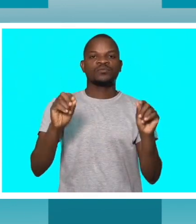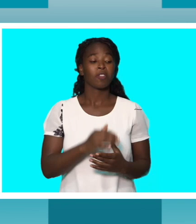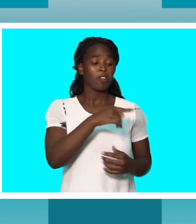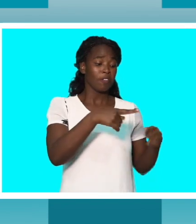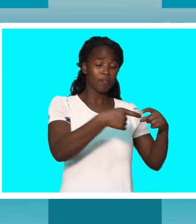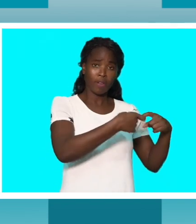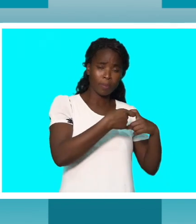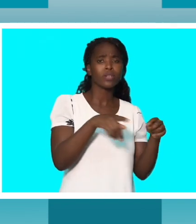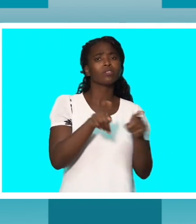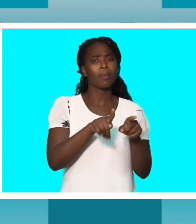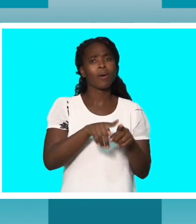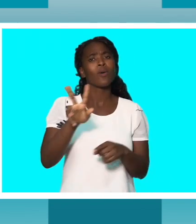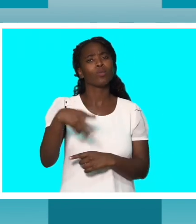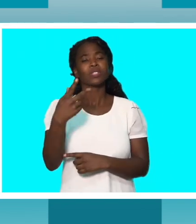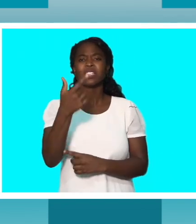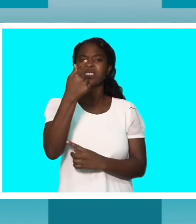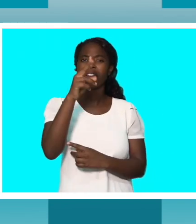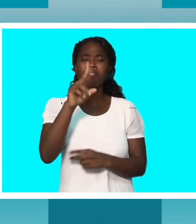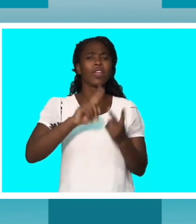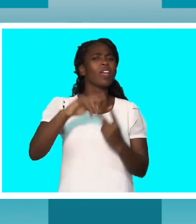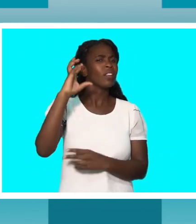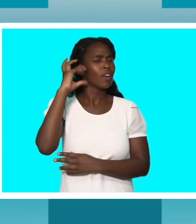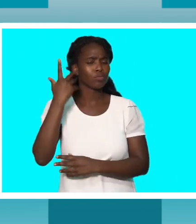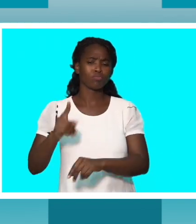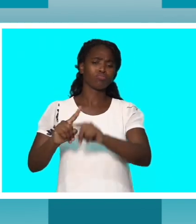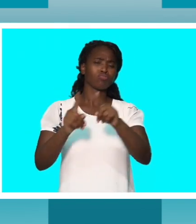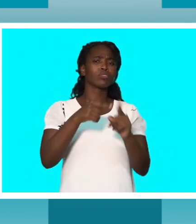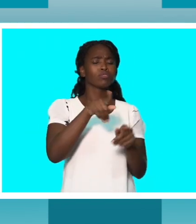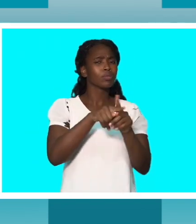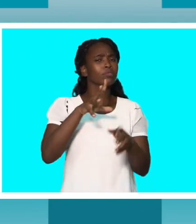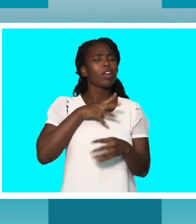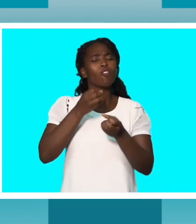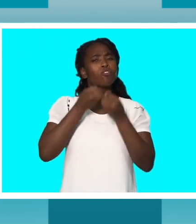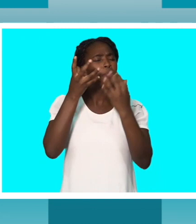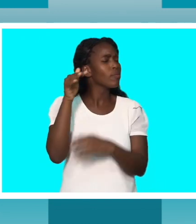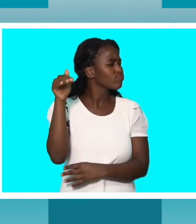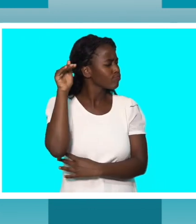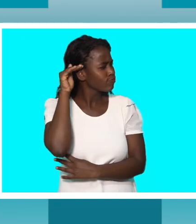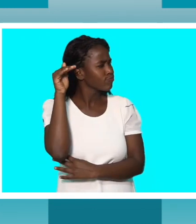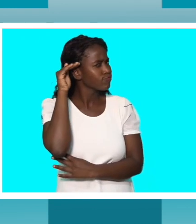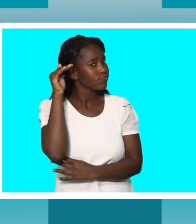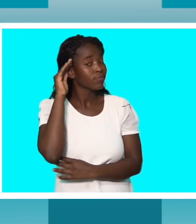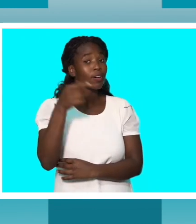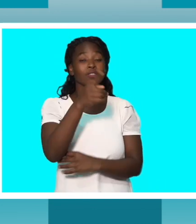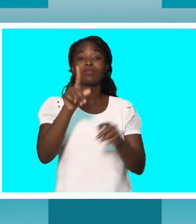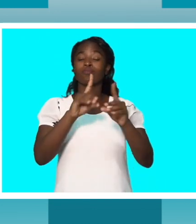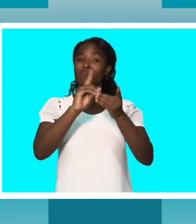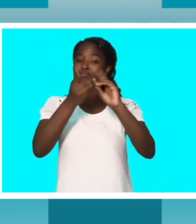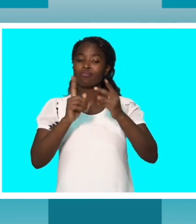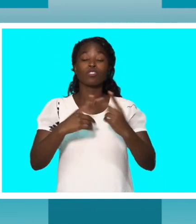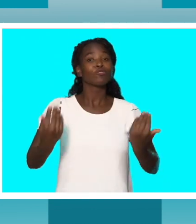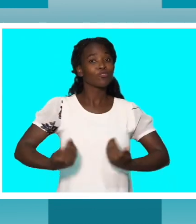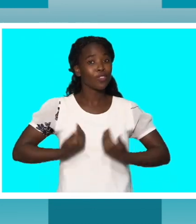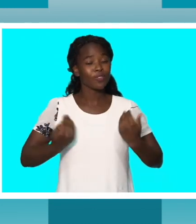assunto. Além da família, os canais que veiculam informações podem ser um meio preferencial para esclarecer os